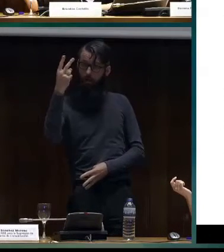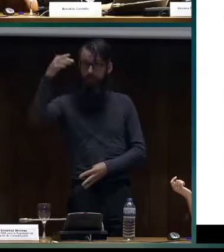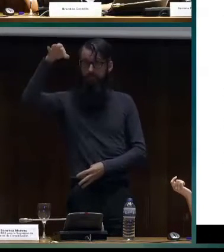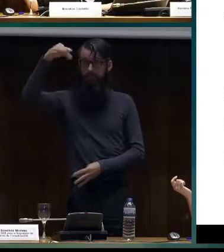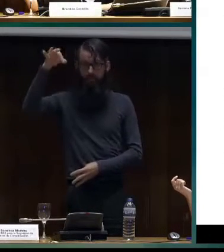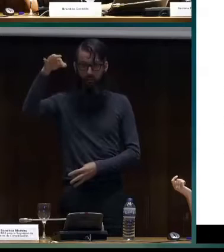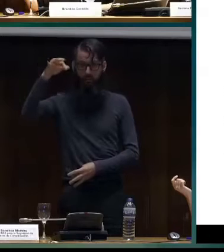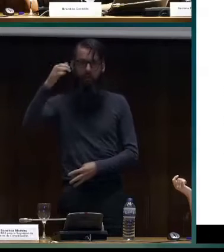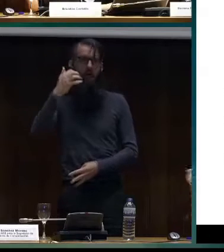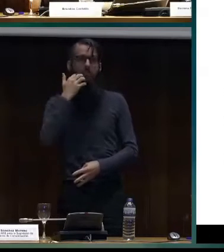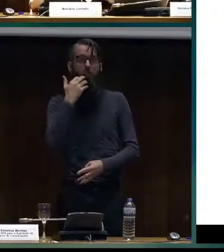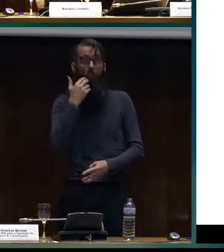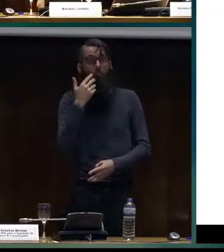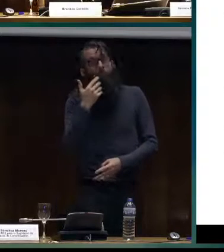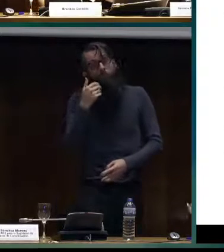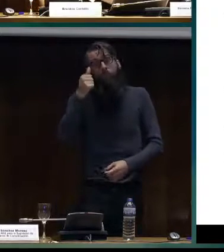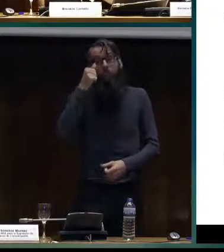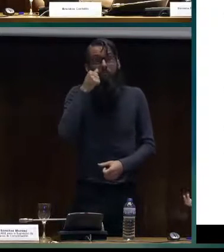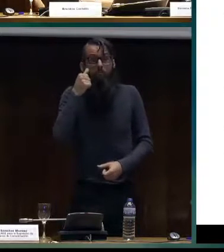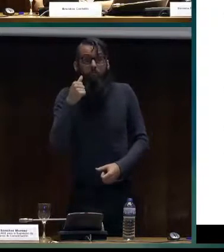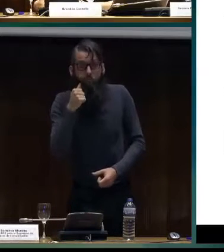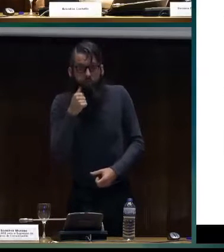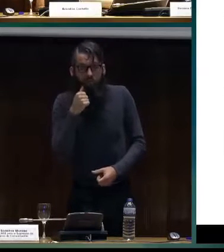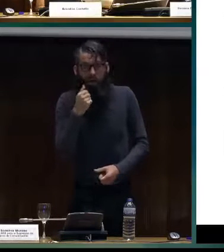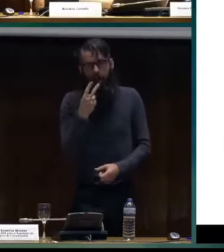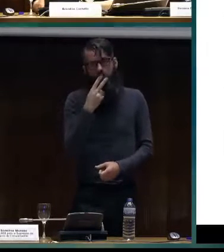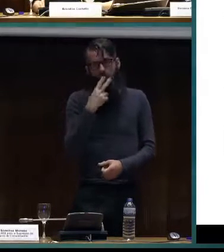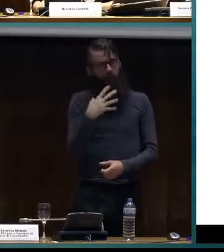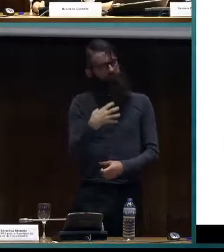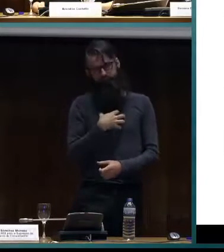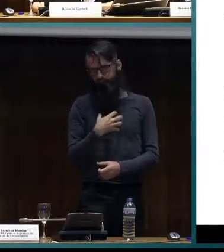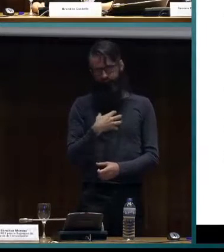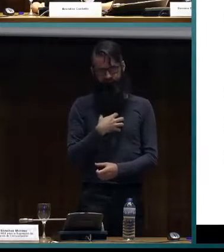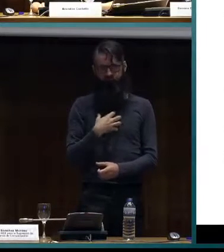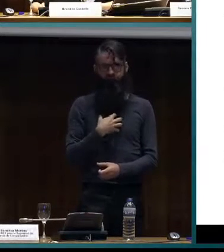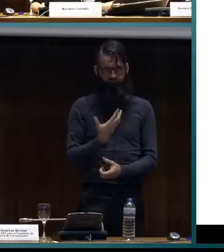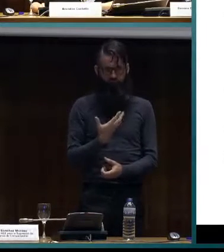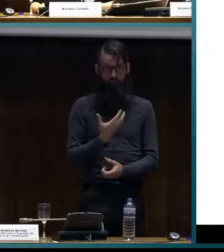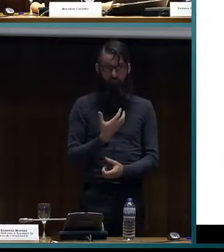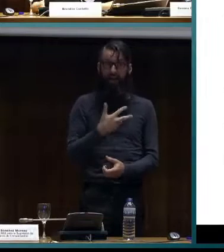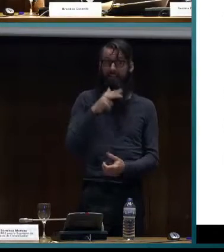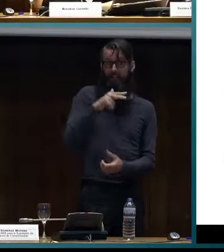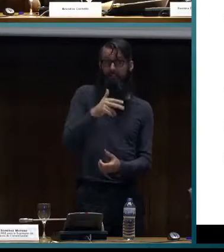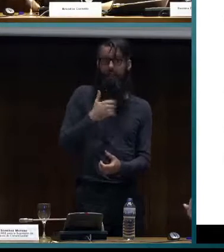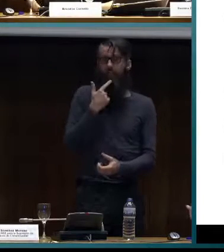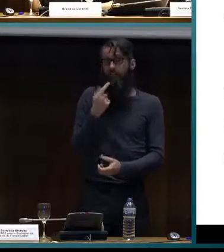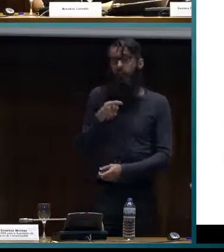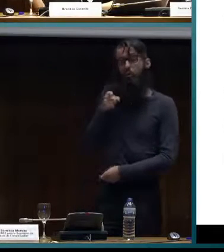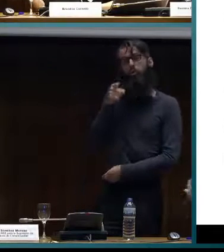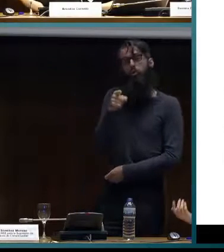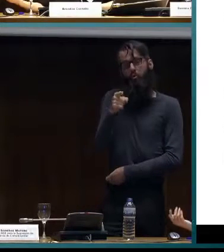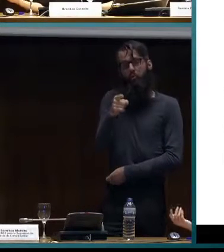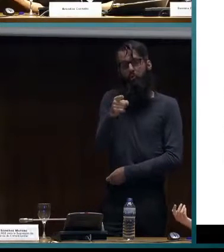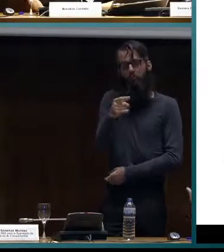fumar. ¿Sí? Y aquí el equivalente con la frase con referencia específica sería cuando María